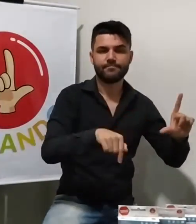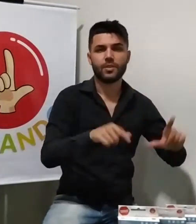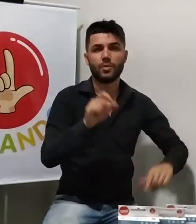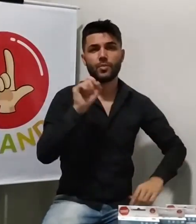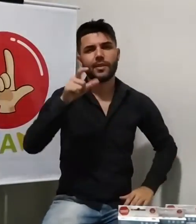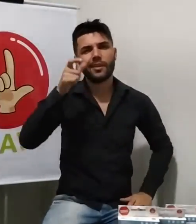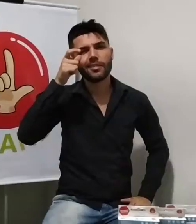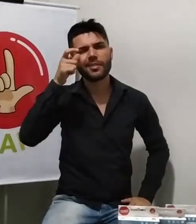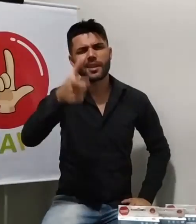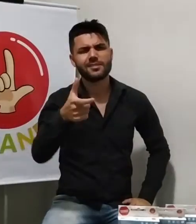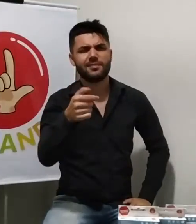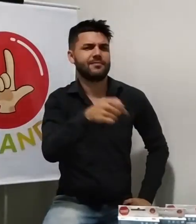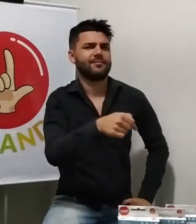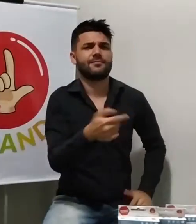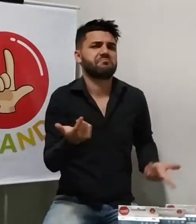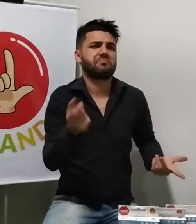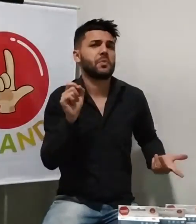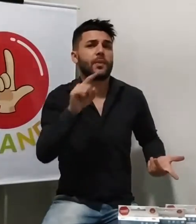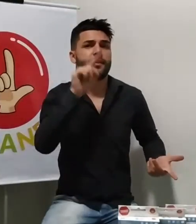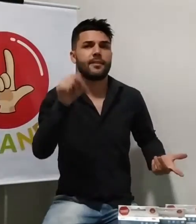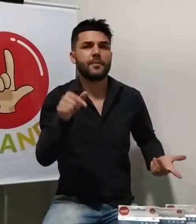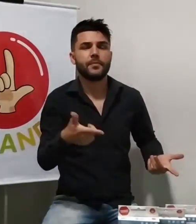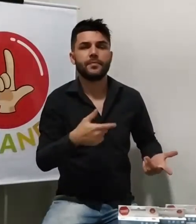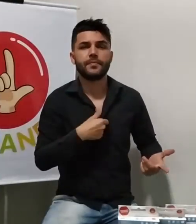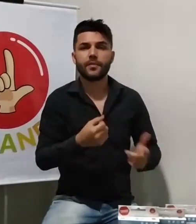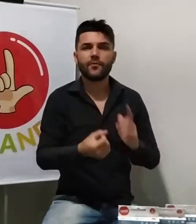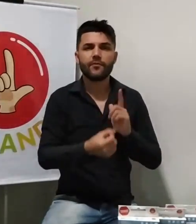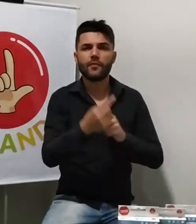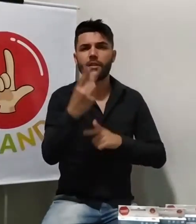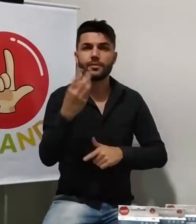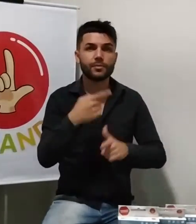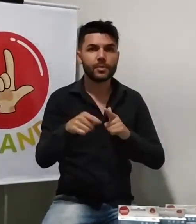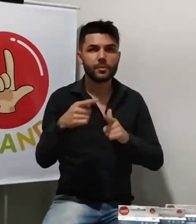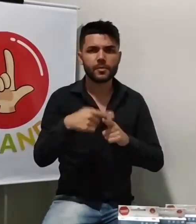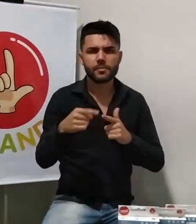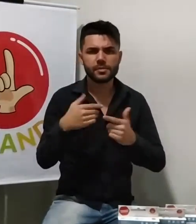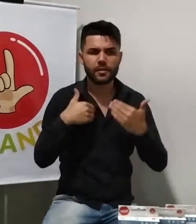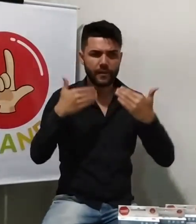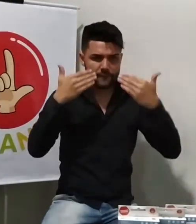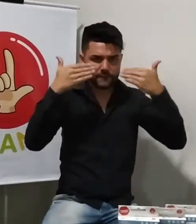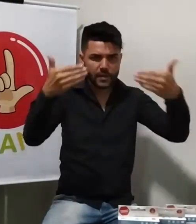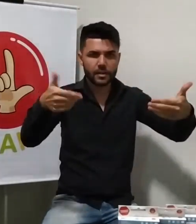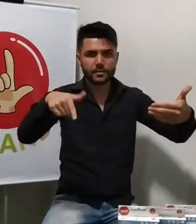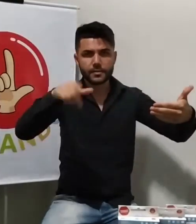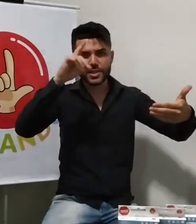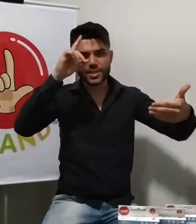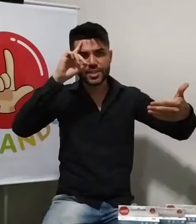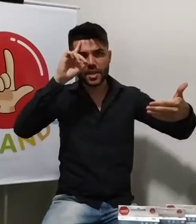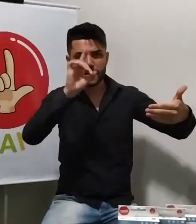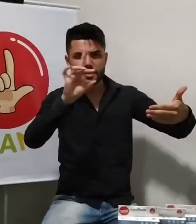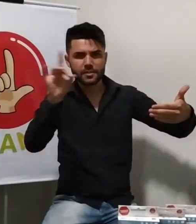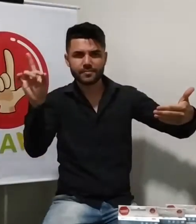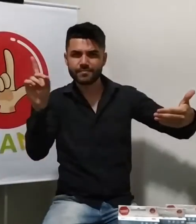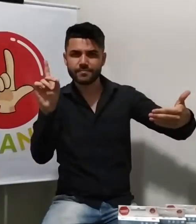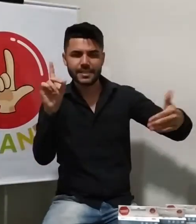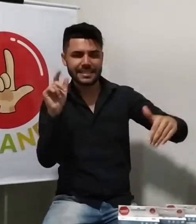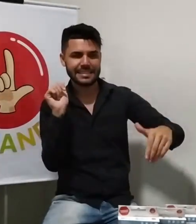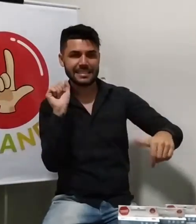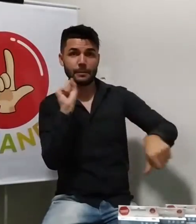pensa assim, né? A gente tem vários problemas que estão na nossa frente no dia a dia e a gente não para resolver. Mas às vezes o problema tá ali e a gente tá